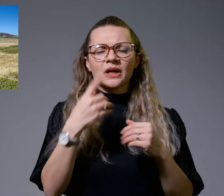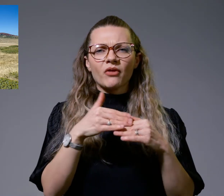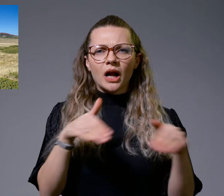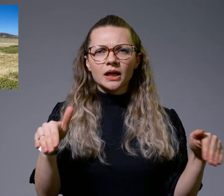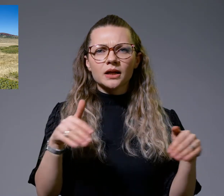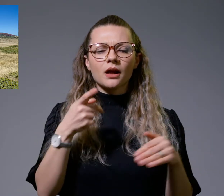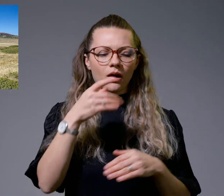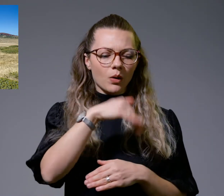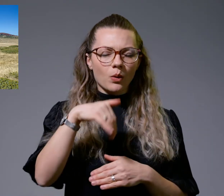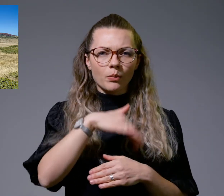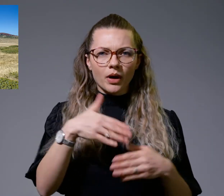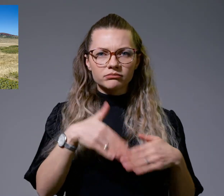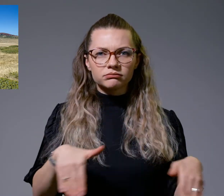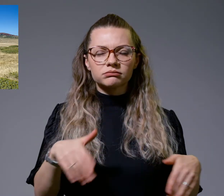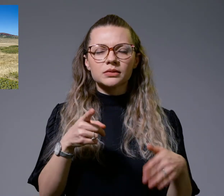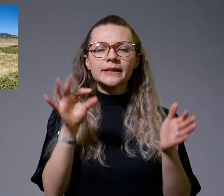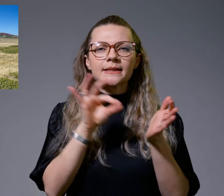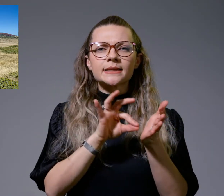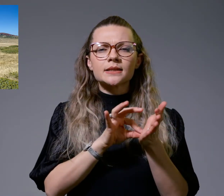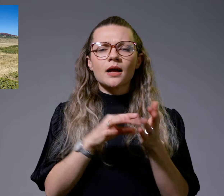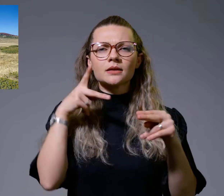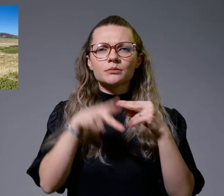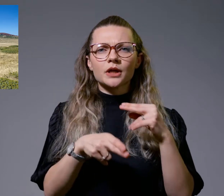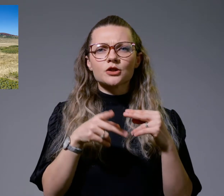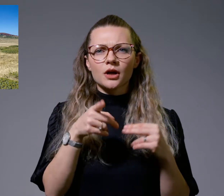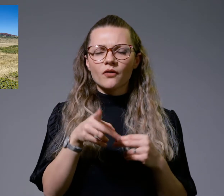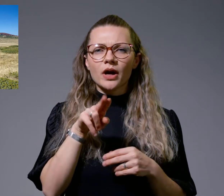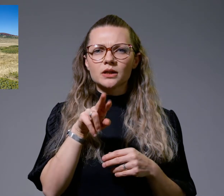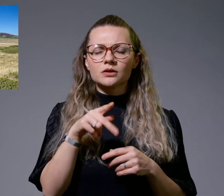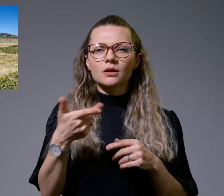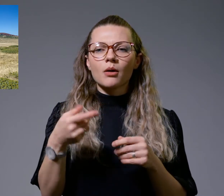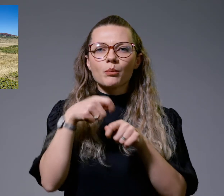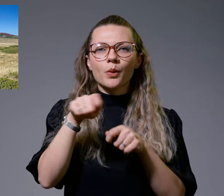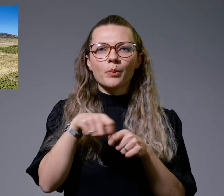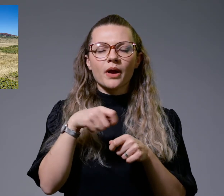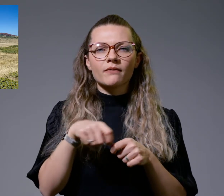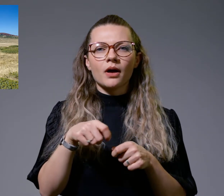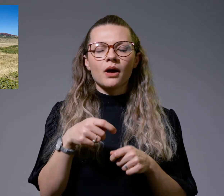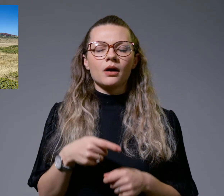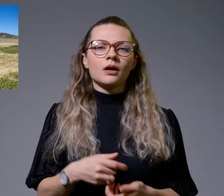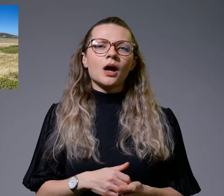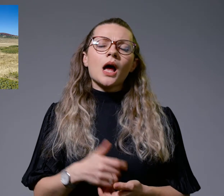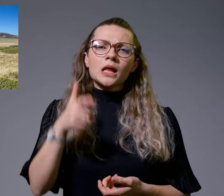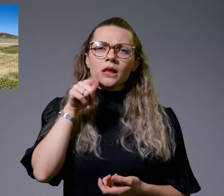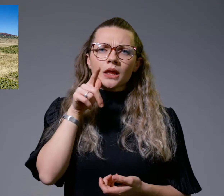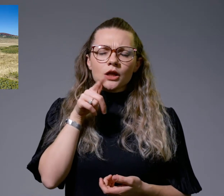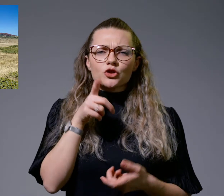ровови, со цел да спречат истите да се поправат. Тешката артилерија дејствувала